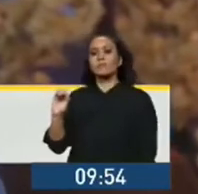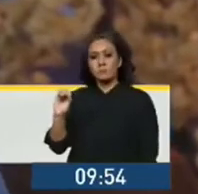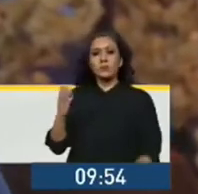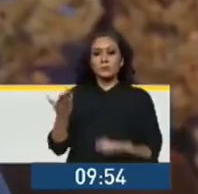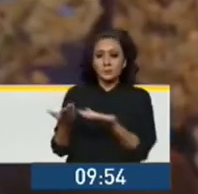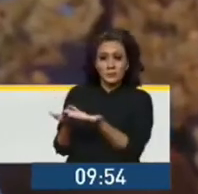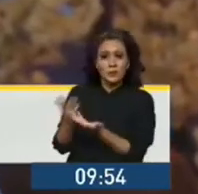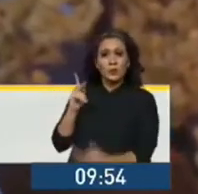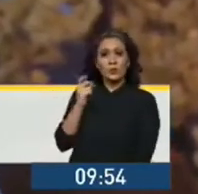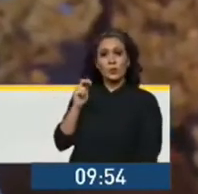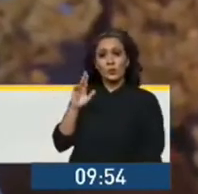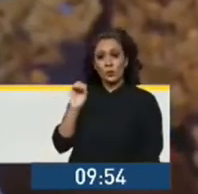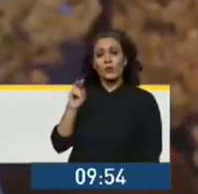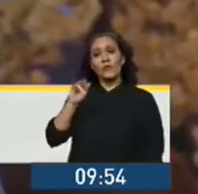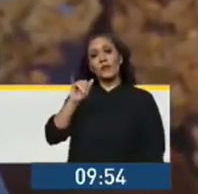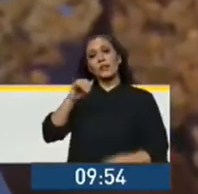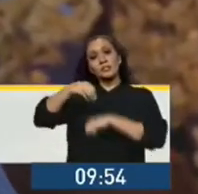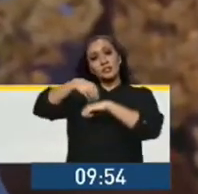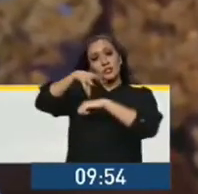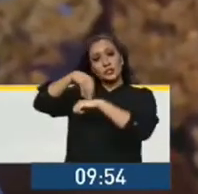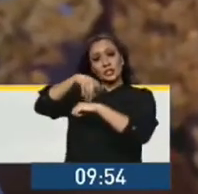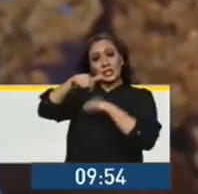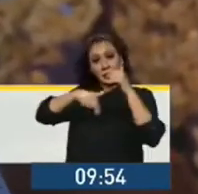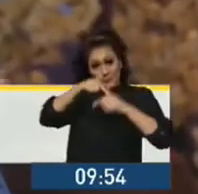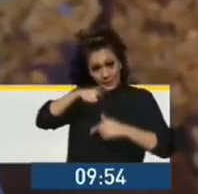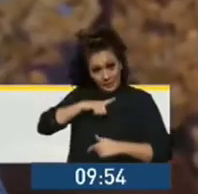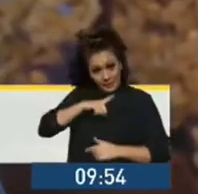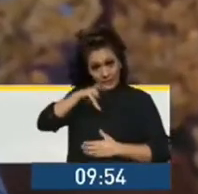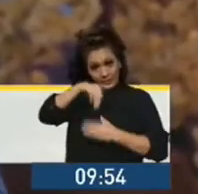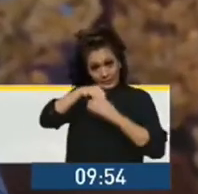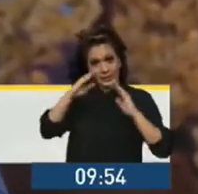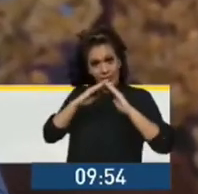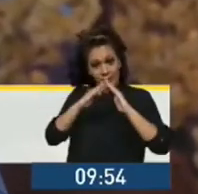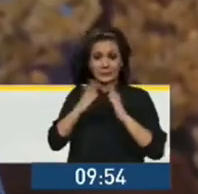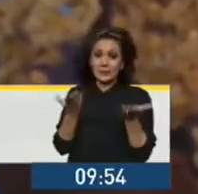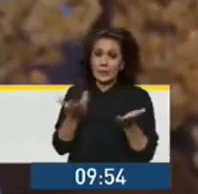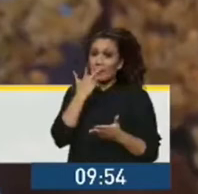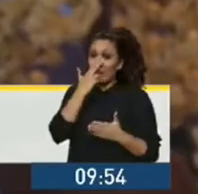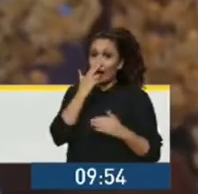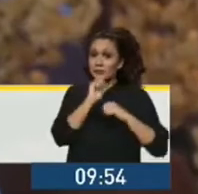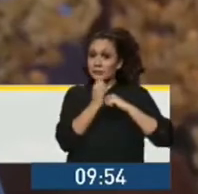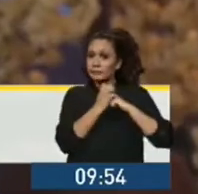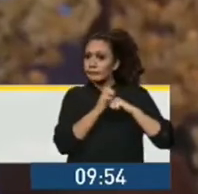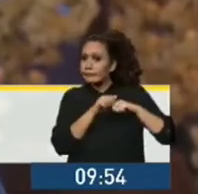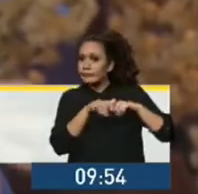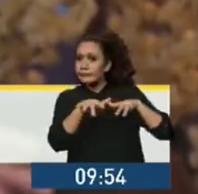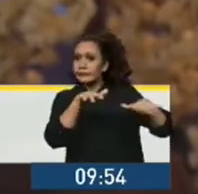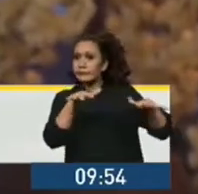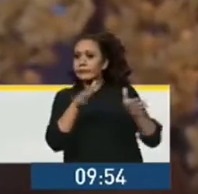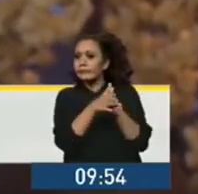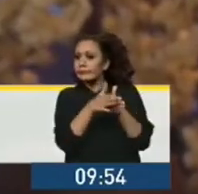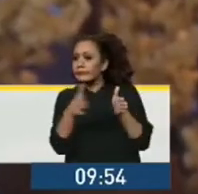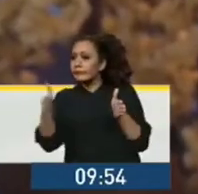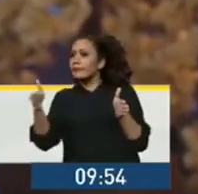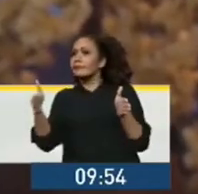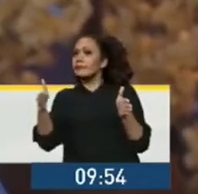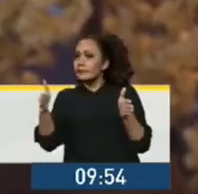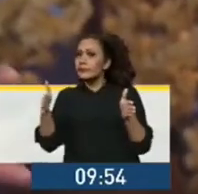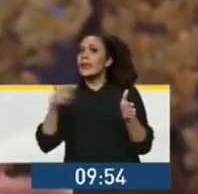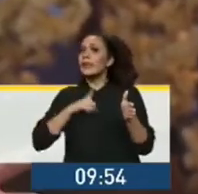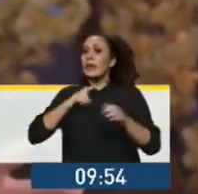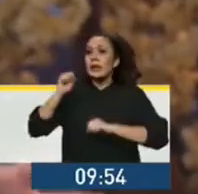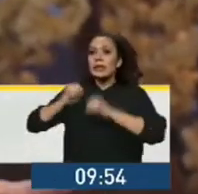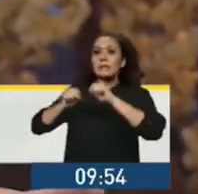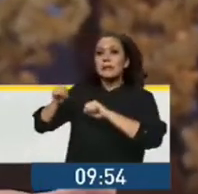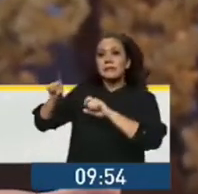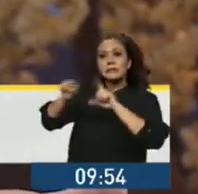aí trabalhando em casa e talvez permaneça assim, porque algumas empresas já dão indicações de que vão